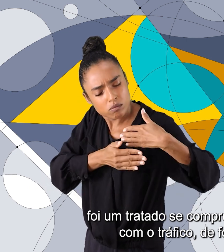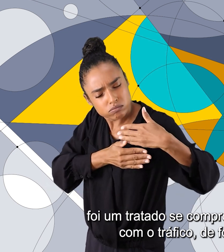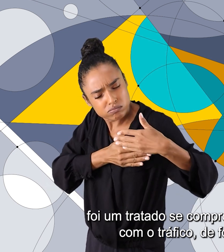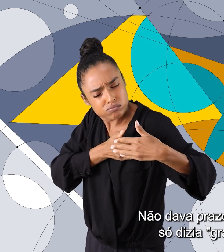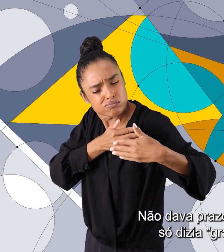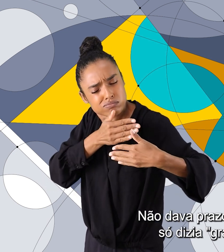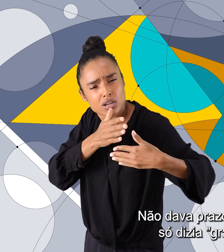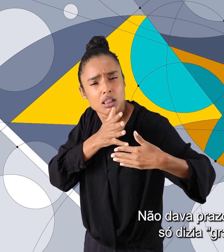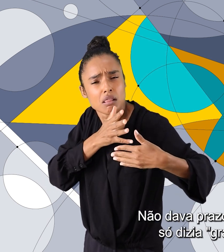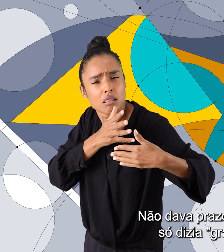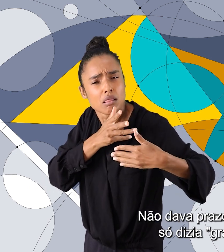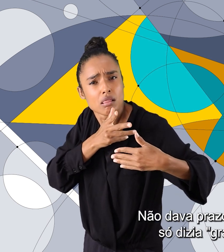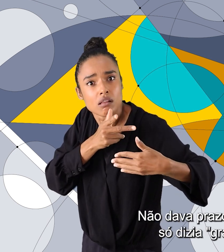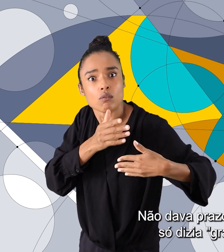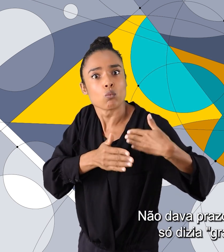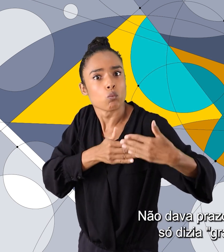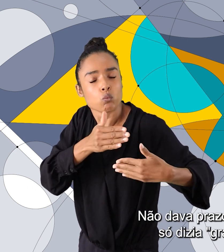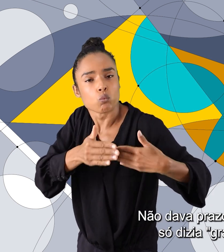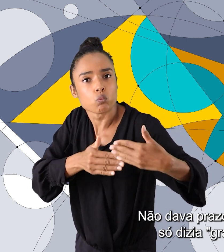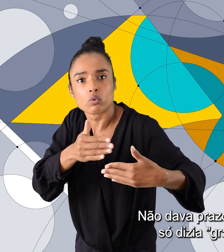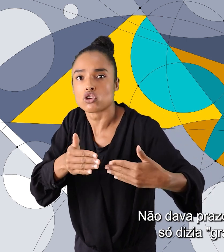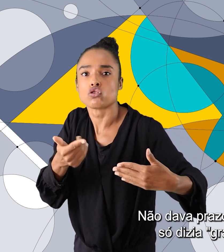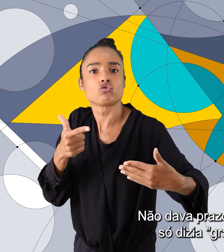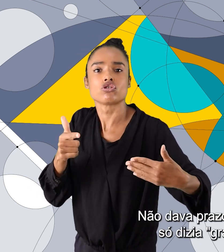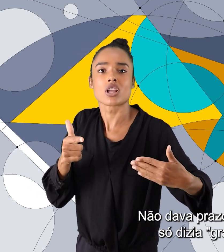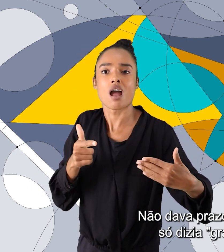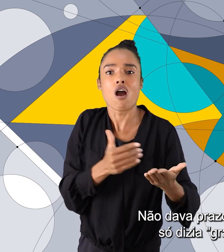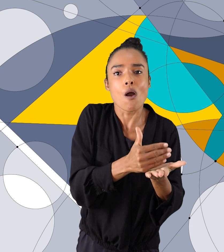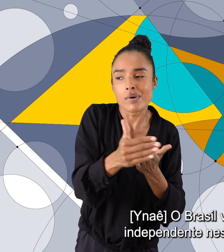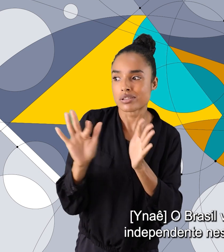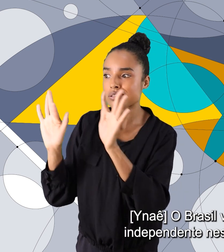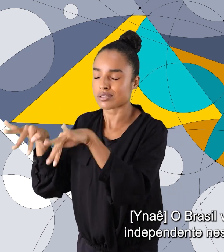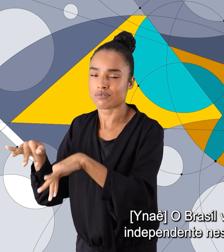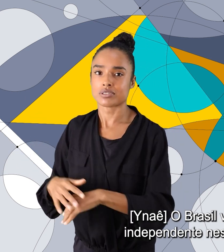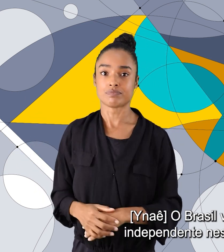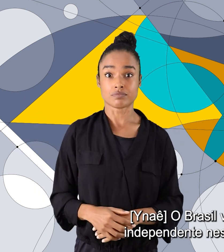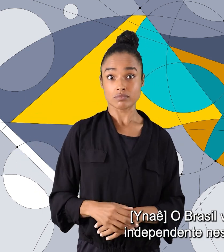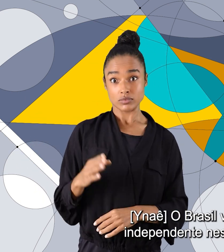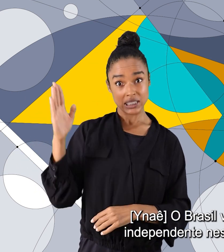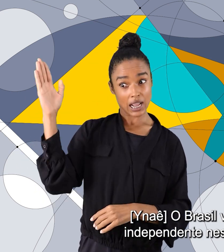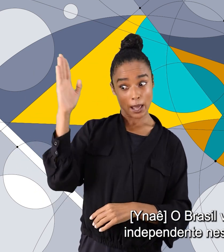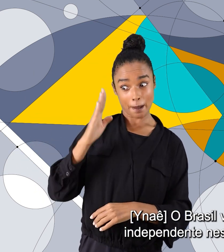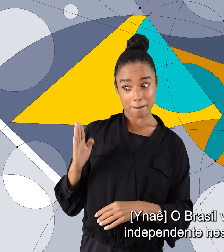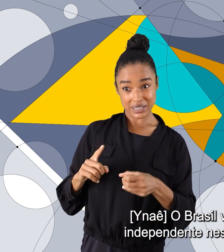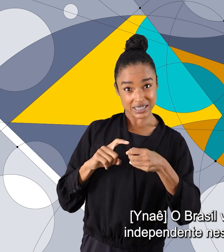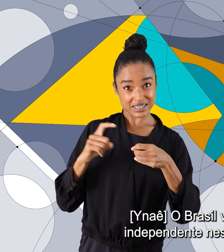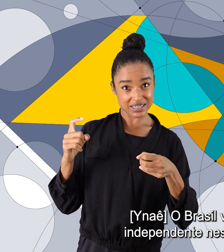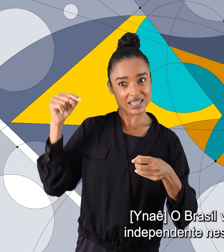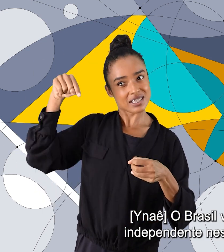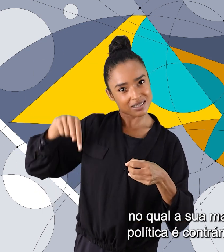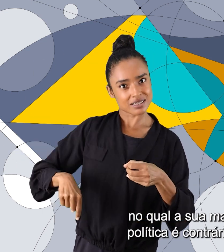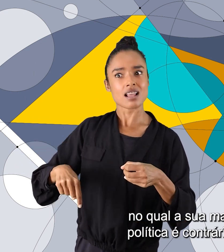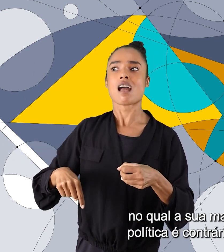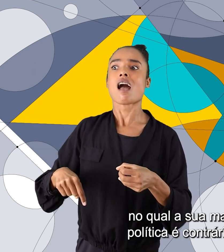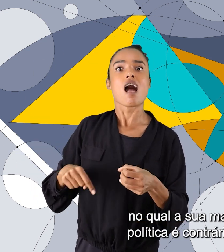gradual. Não dava prazo nenhum, só dizia gradual. O Brasil vira um país independente nesse